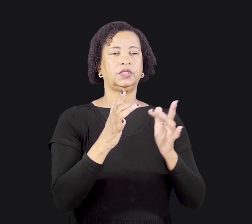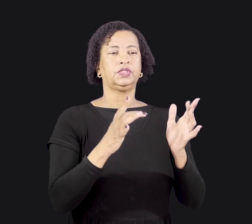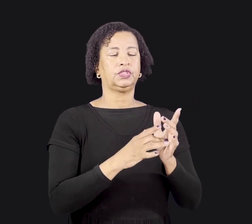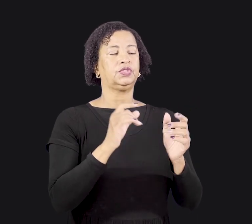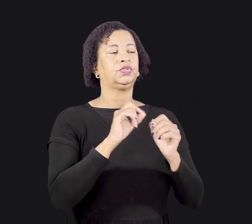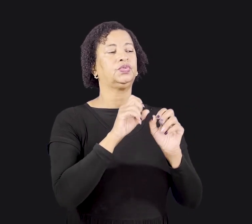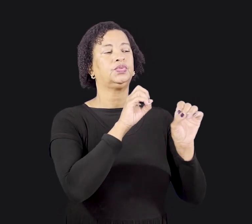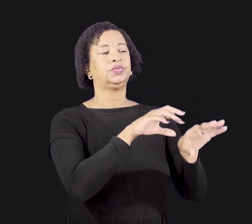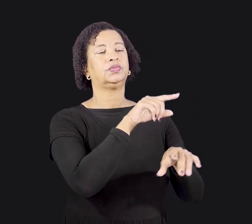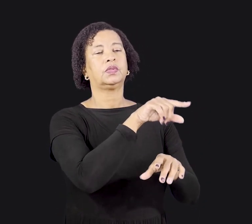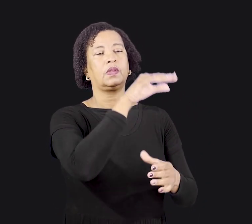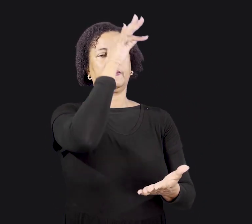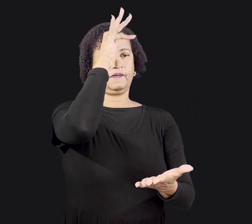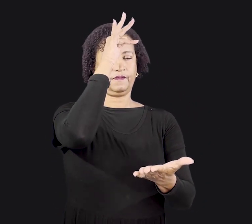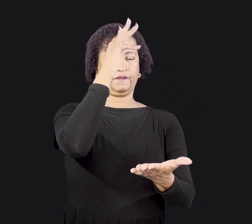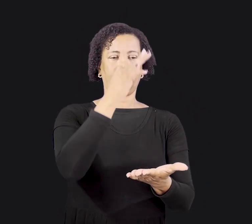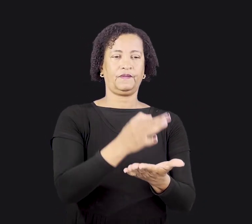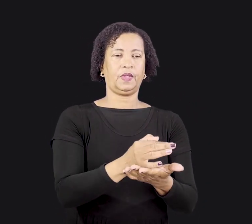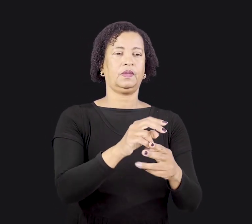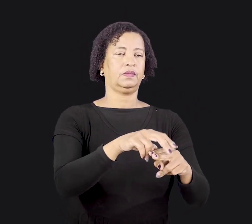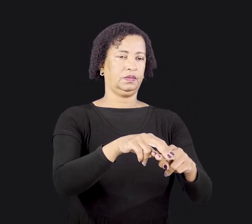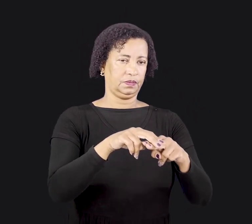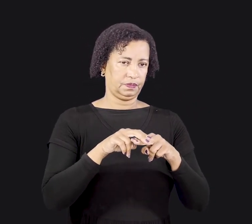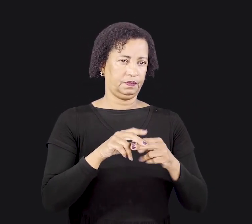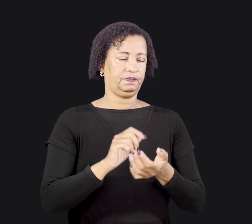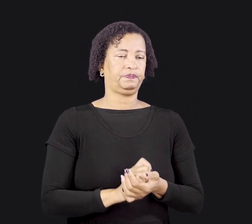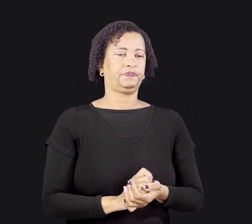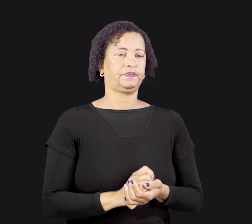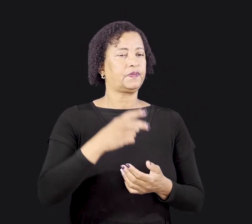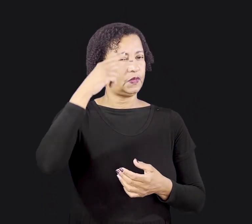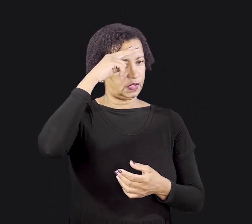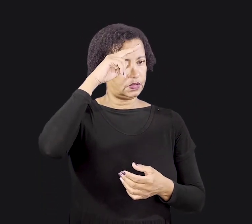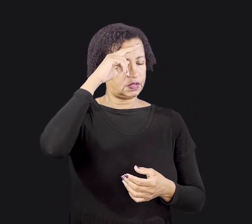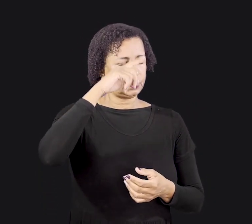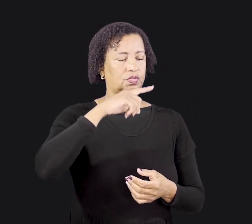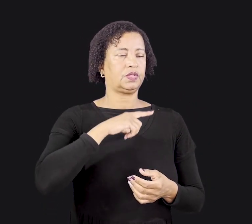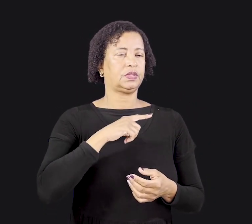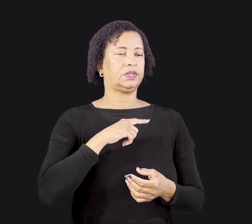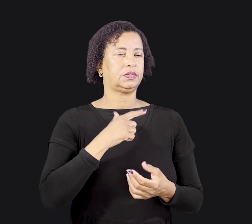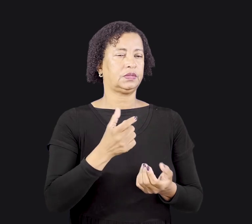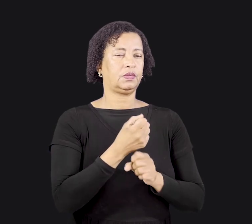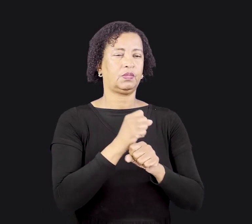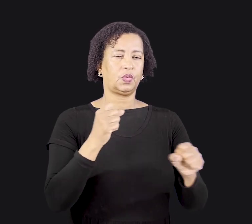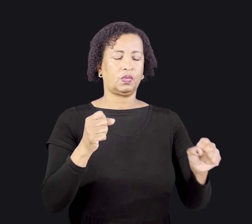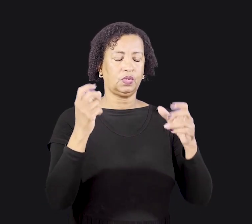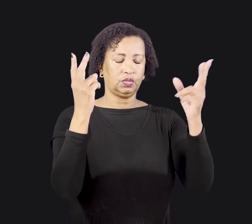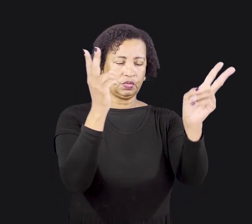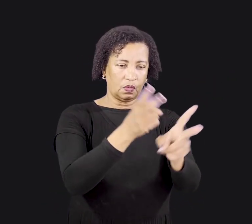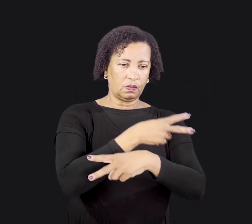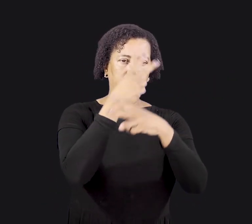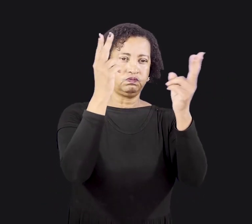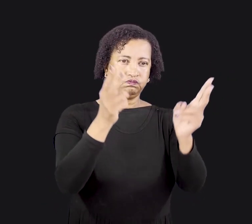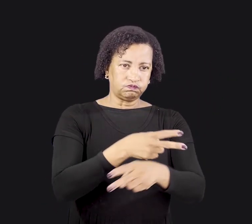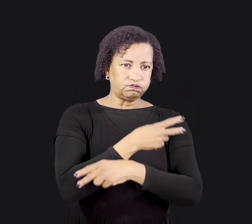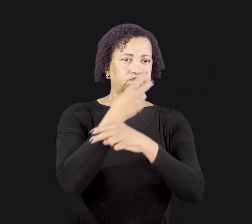fé. Nessa breve história, temos primeiro uma grande tempestade e depois uma grande